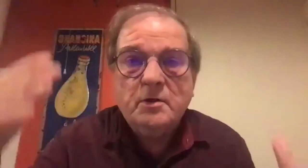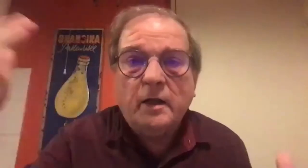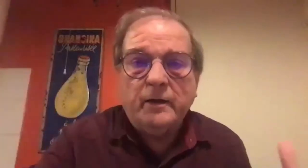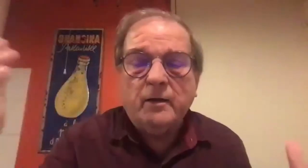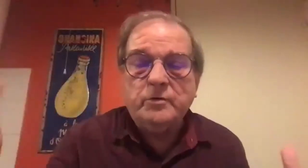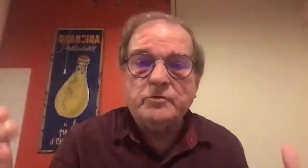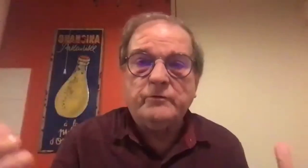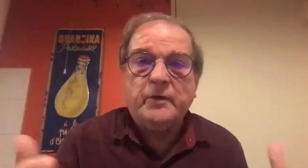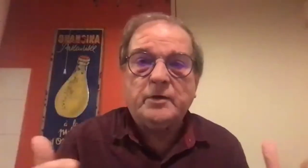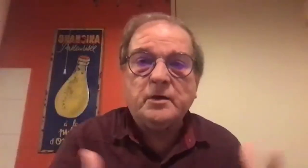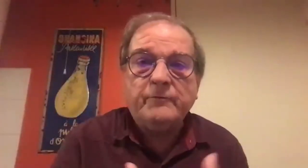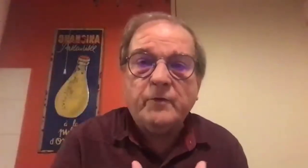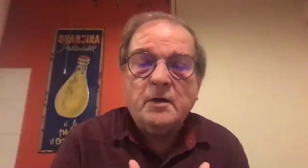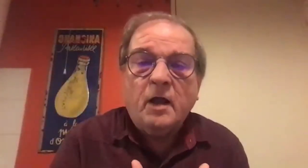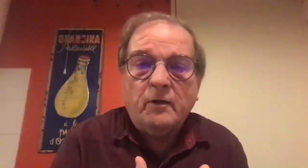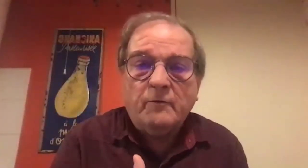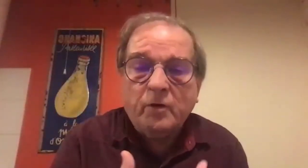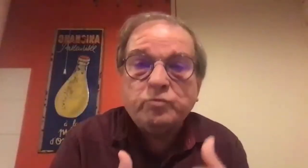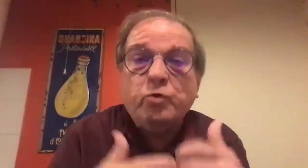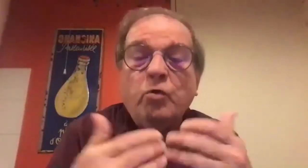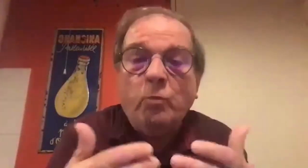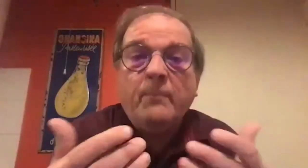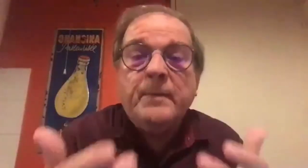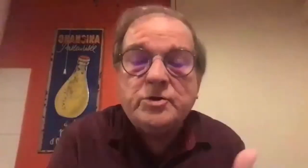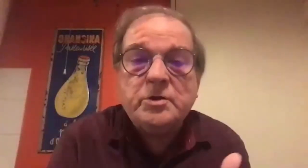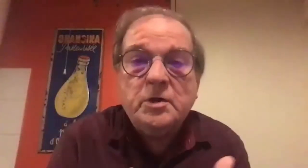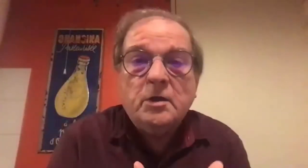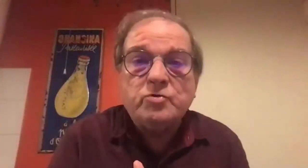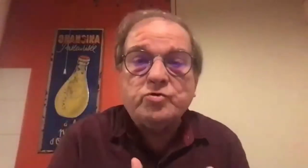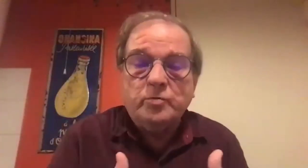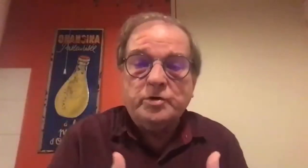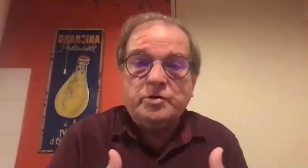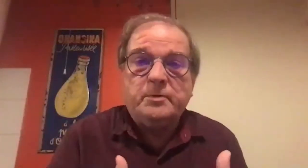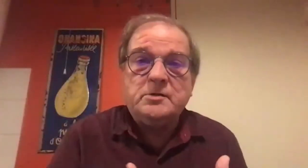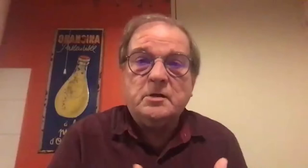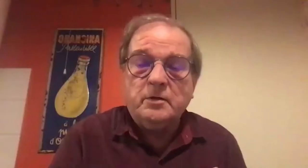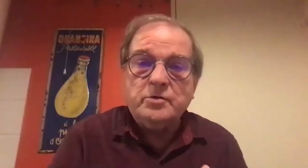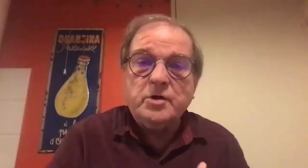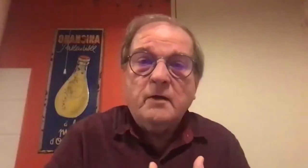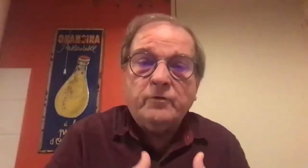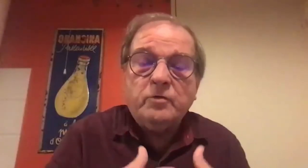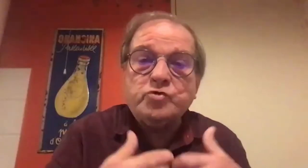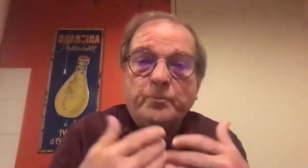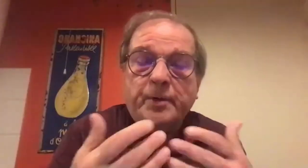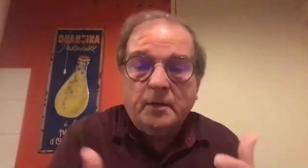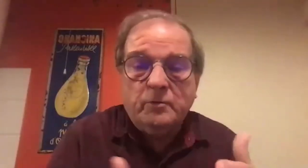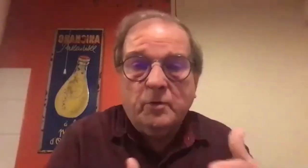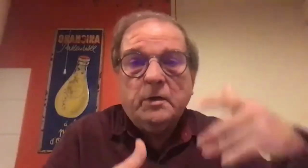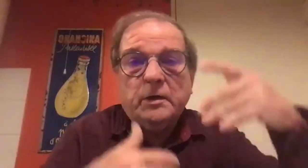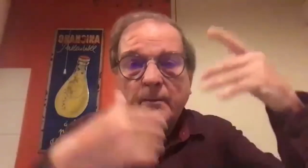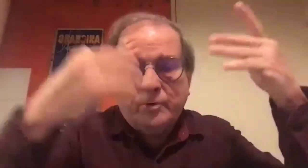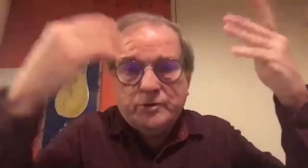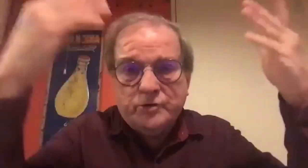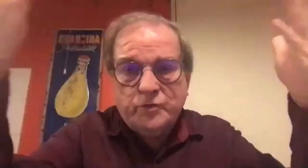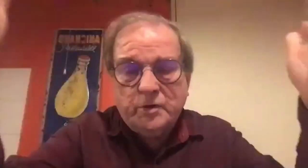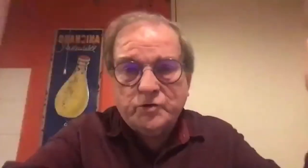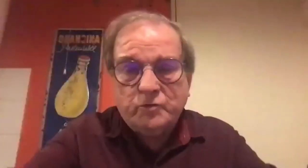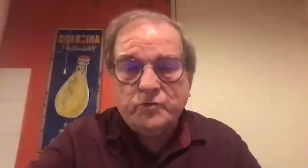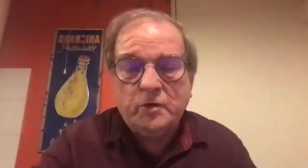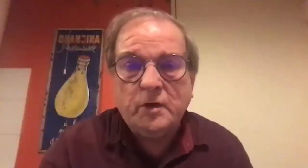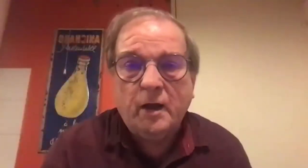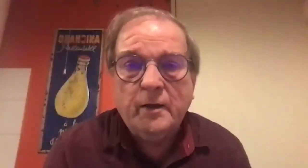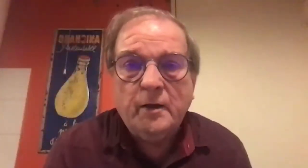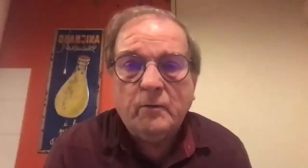dependentes da União Soviética. Foi autonomamente que os comunistas brasileiros foram superando e depois isso iria